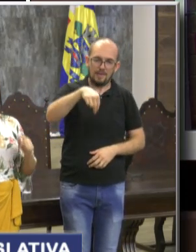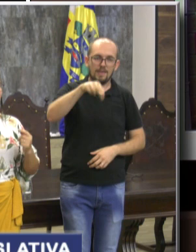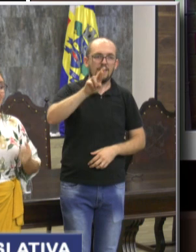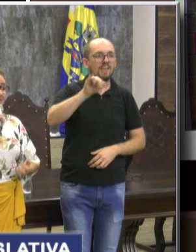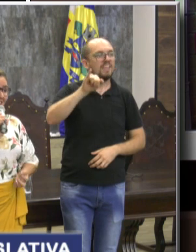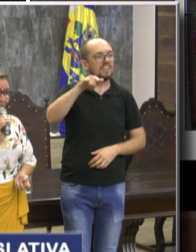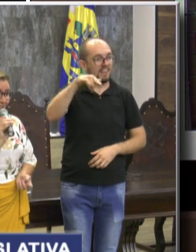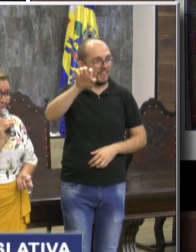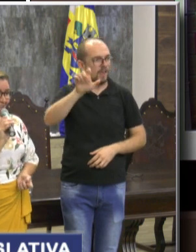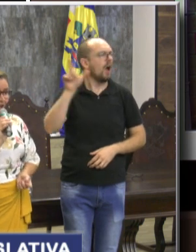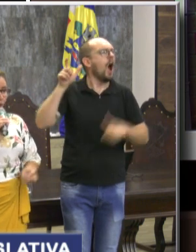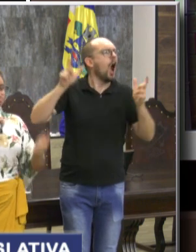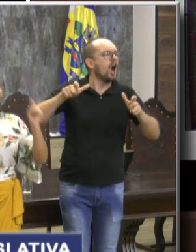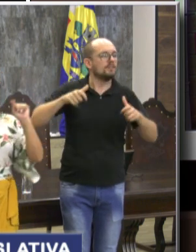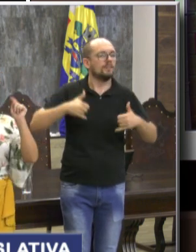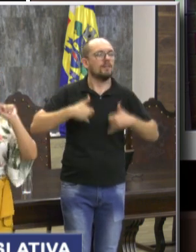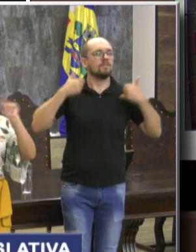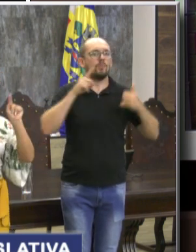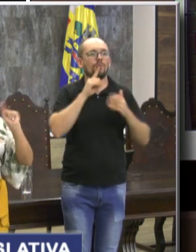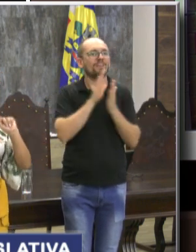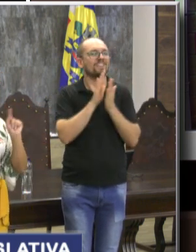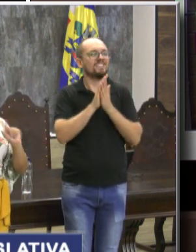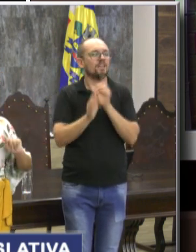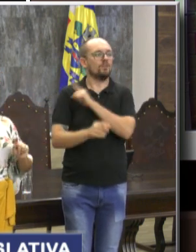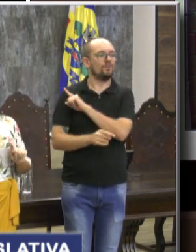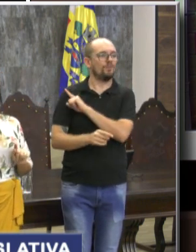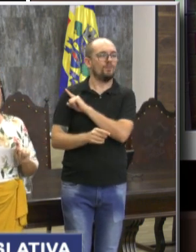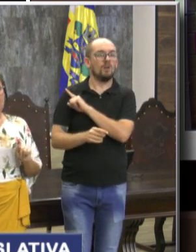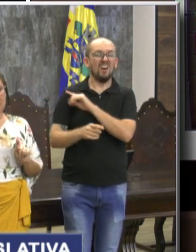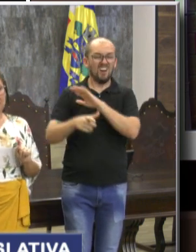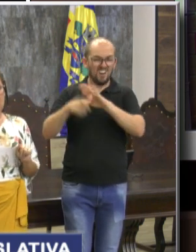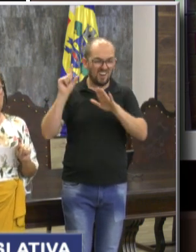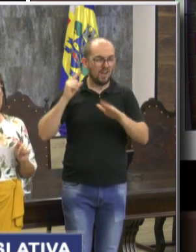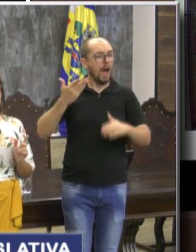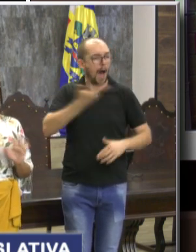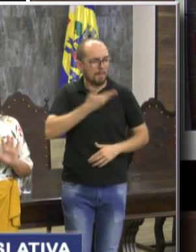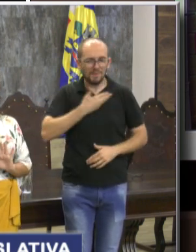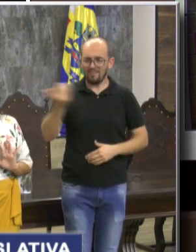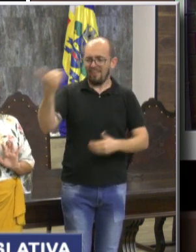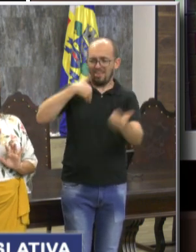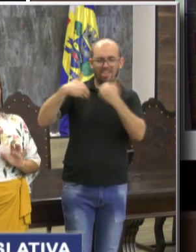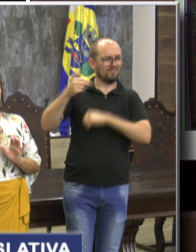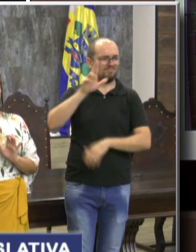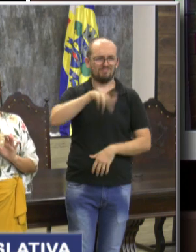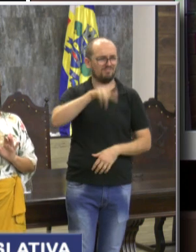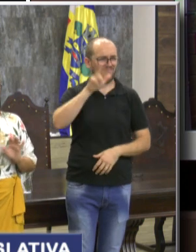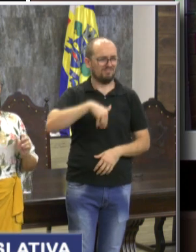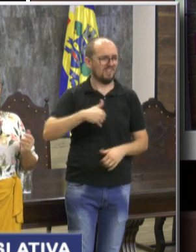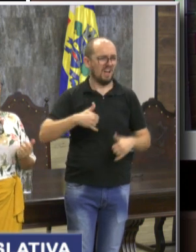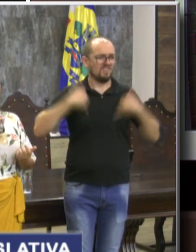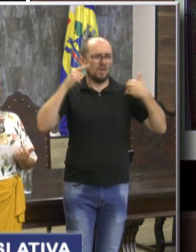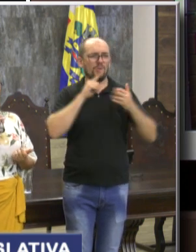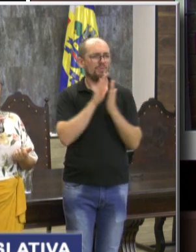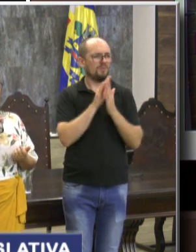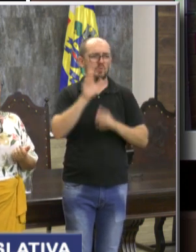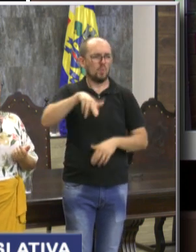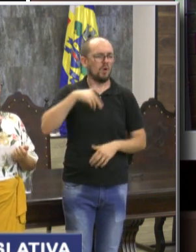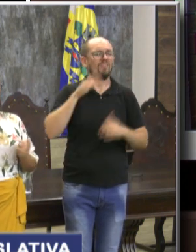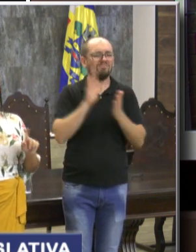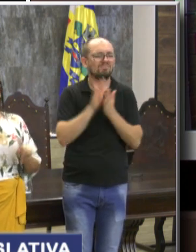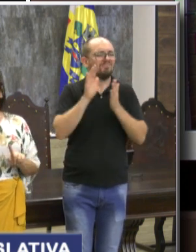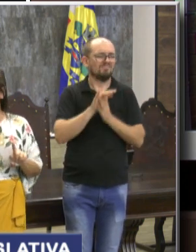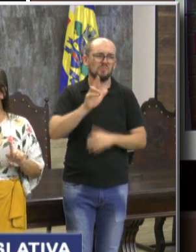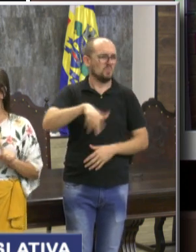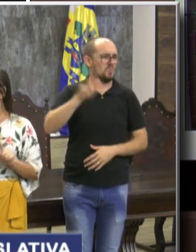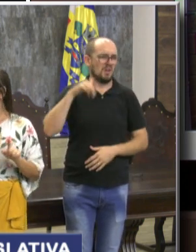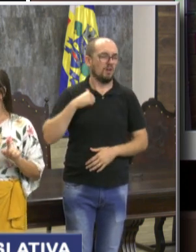está no aniversário dele. Porque ele nunca tinha tido amigos no aniversário. O aniversário dele foi em setembro. E a gente correu